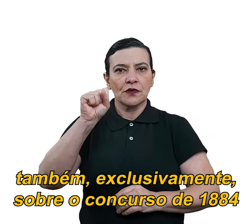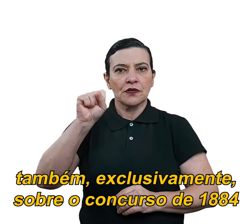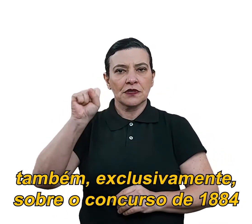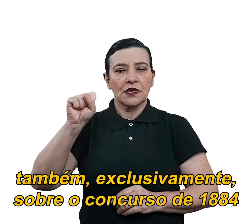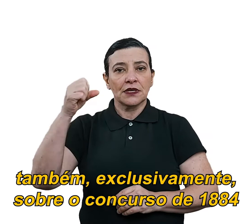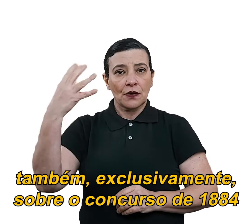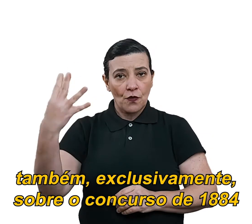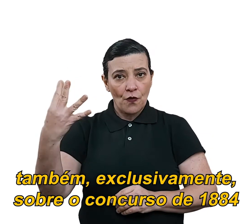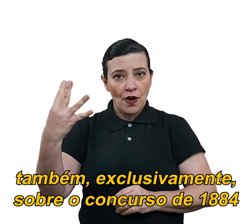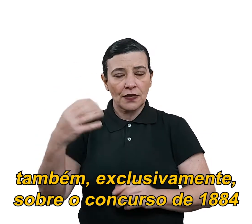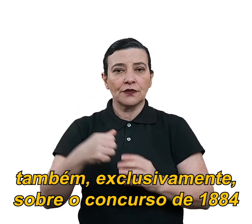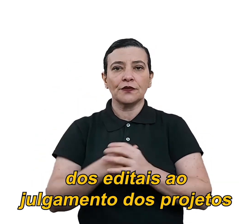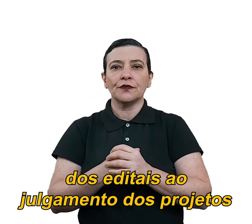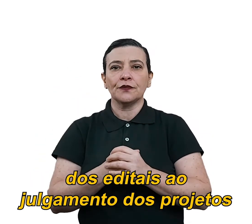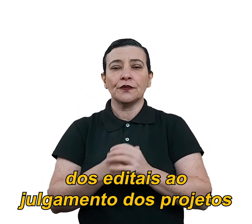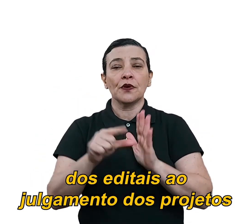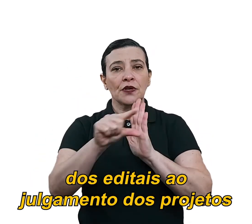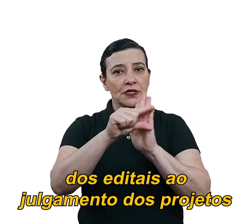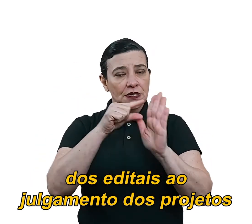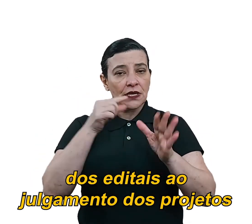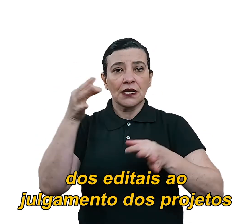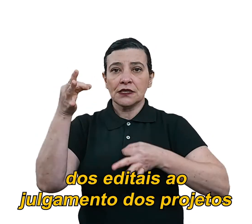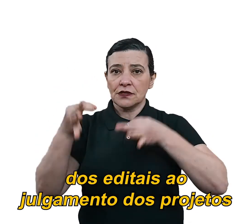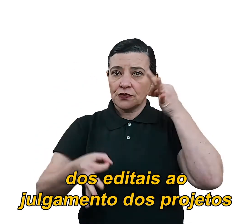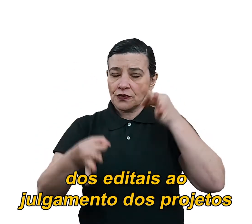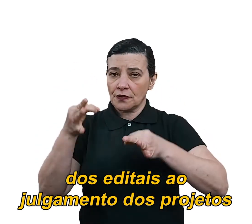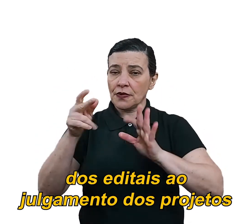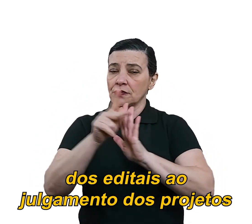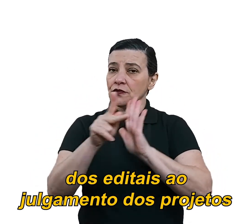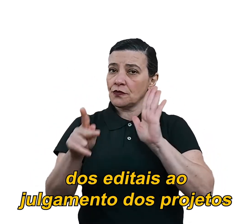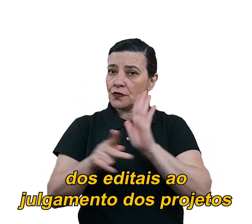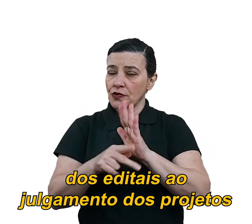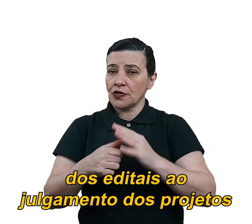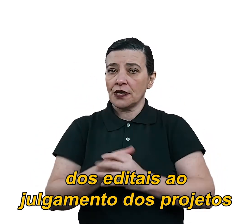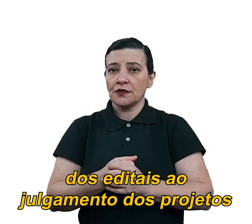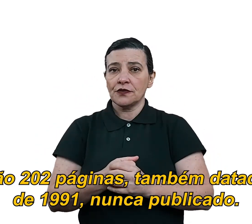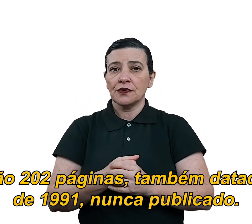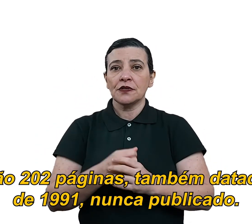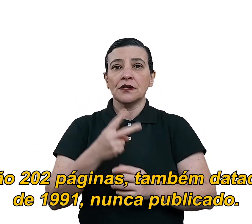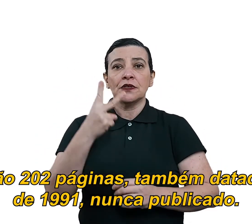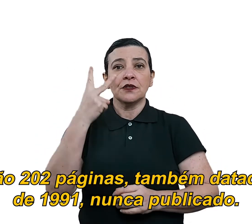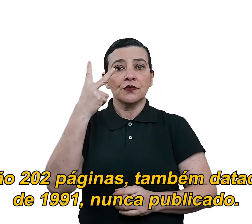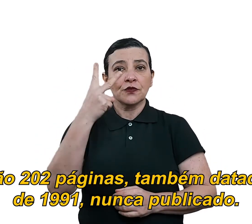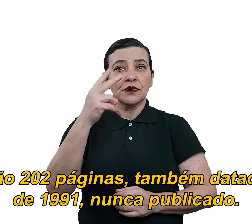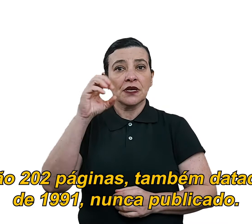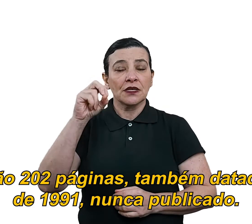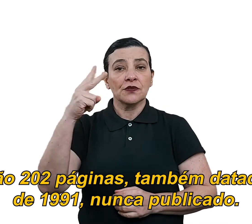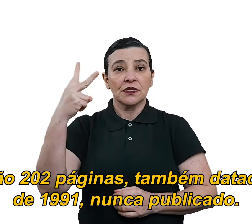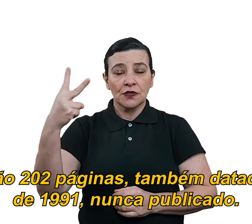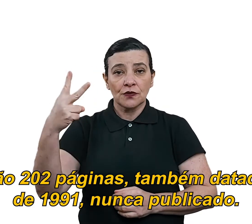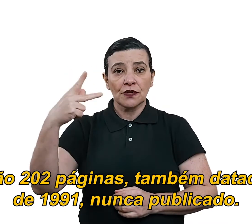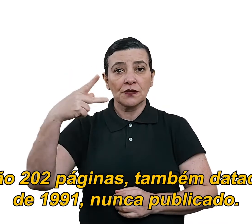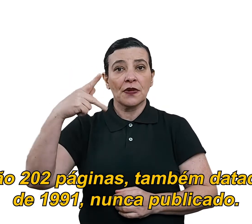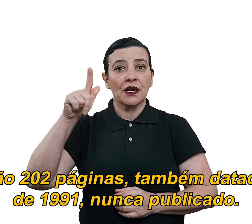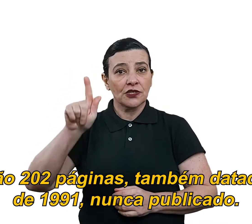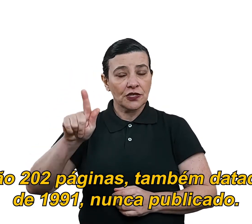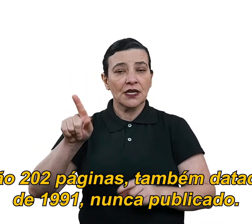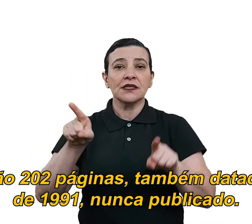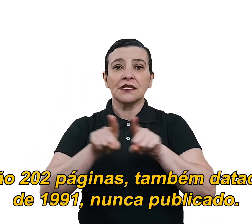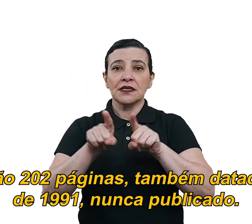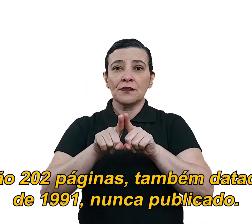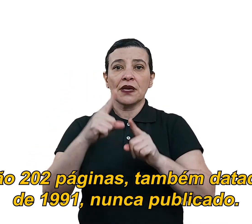de 1884, dos editais ao julgamento dos projetos, são 202